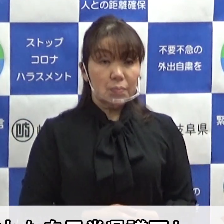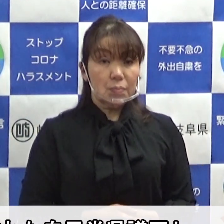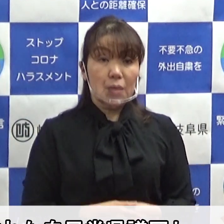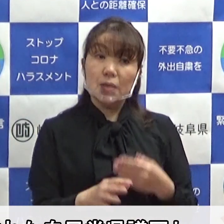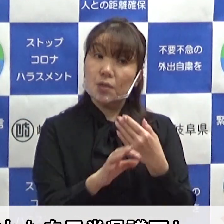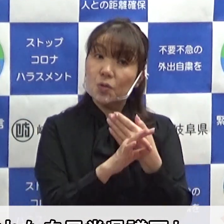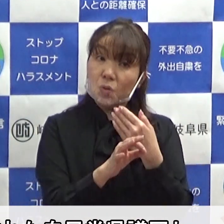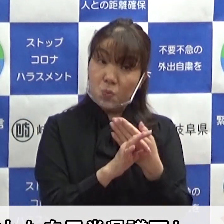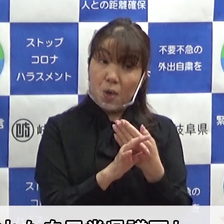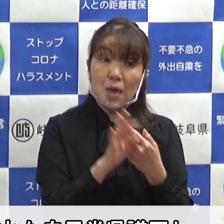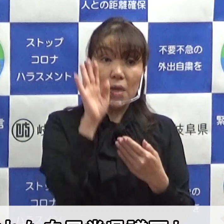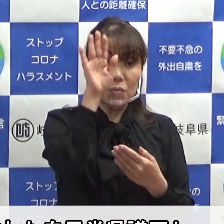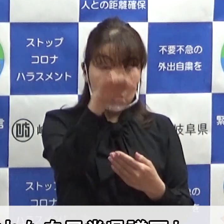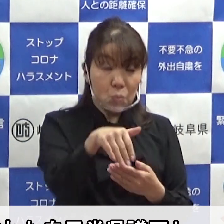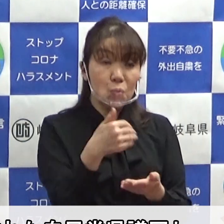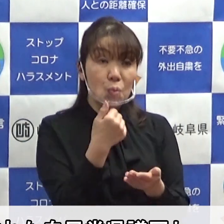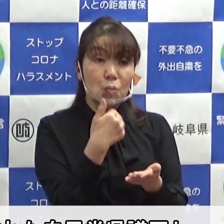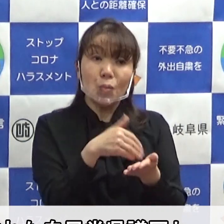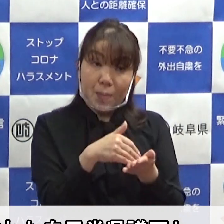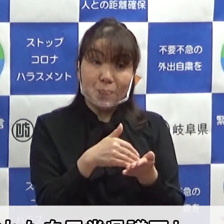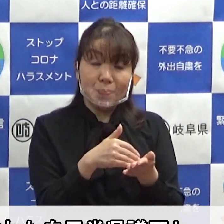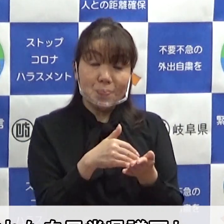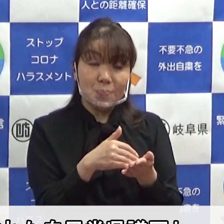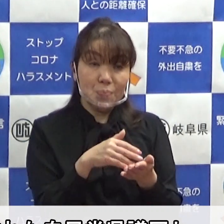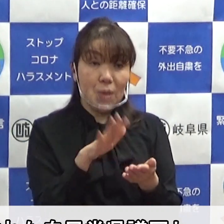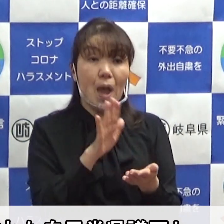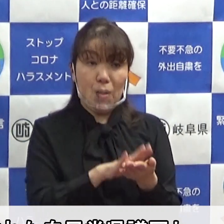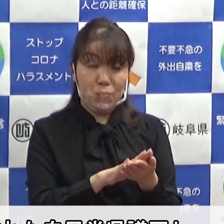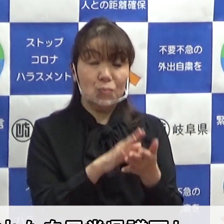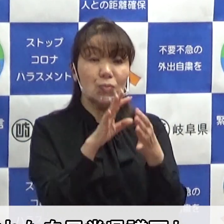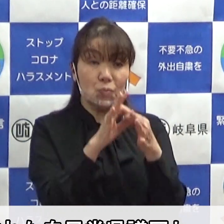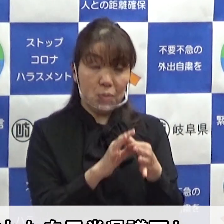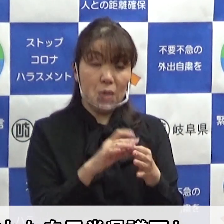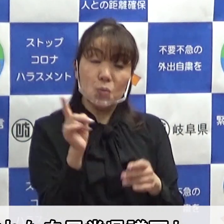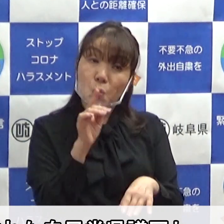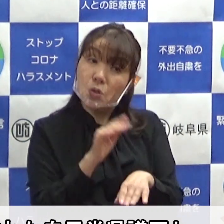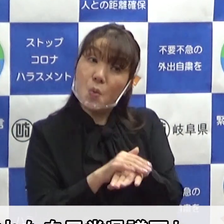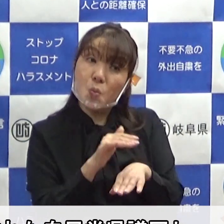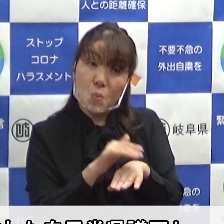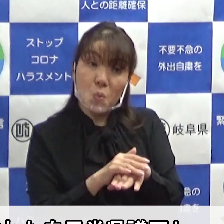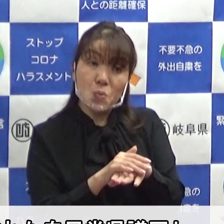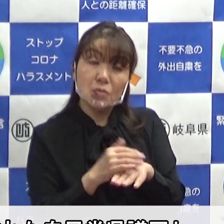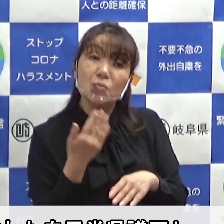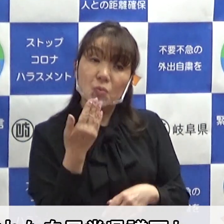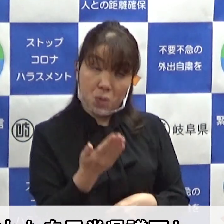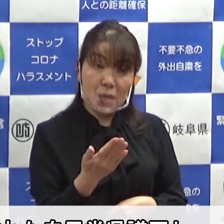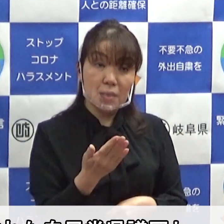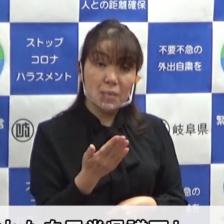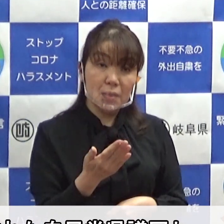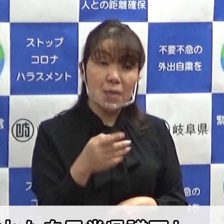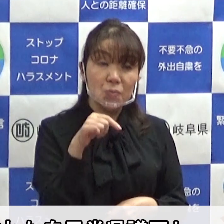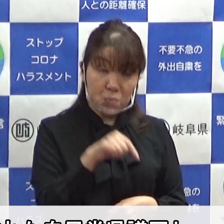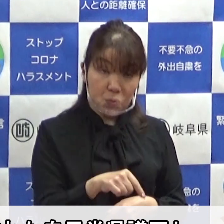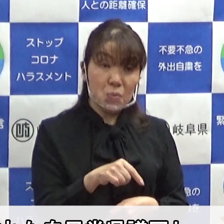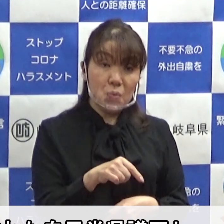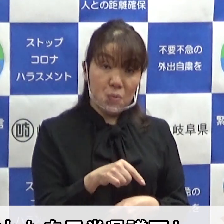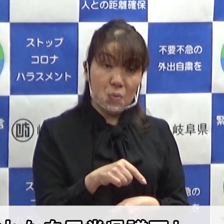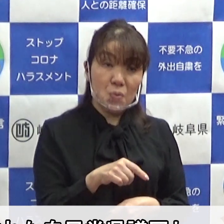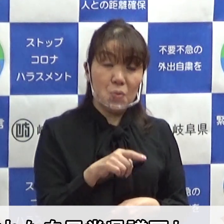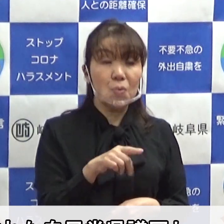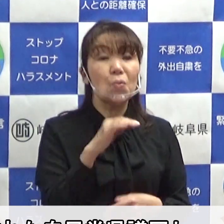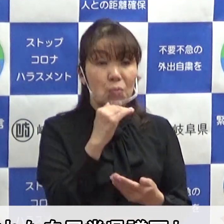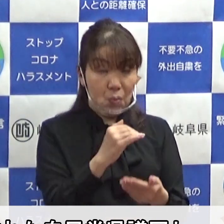例えば今度予算編成ありますしね、どんなふうに一つをしていくかという、この規模ごとがいいの